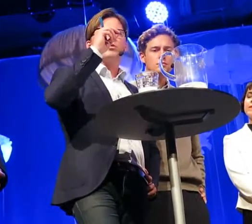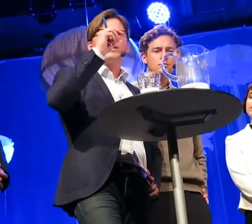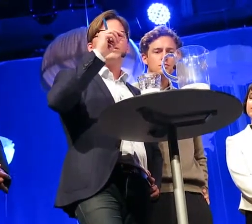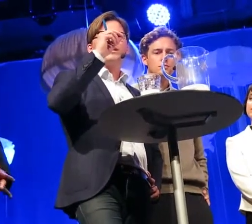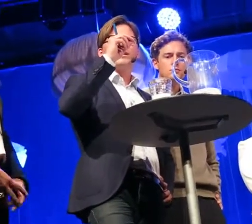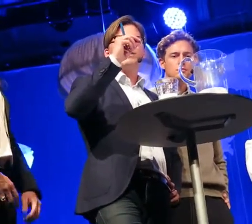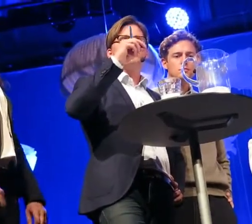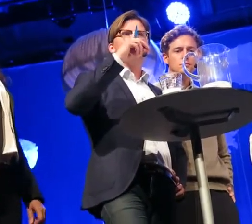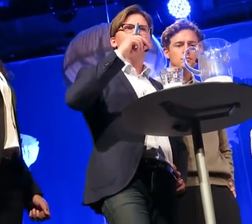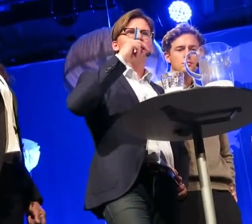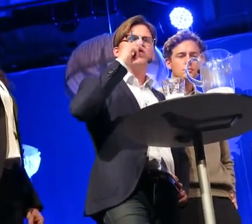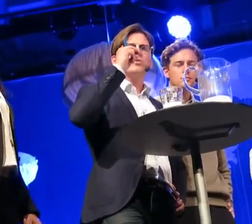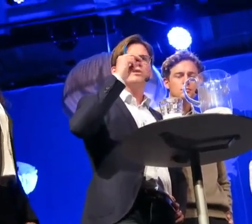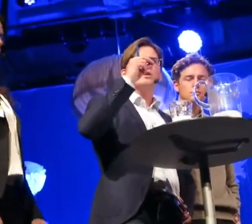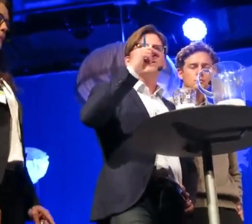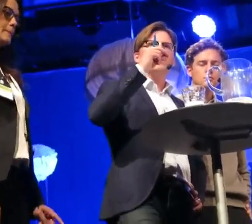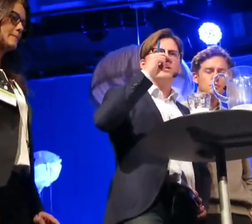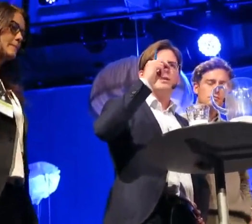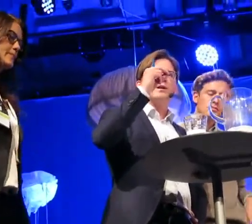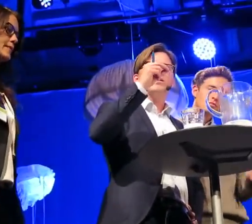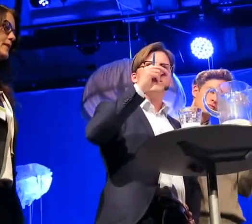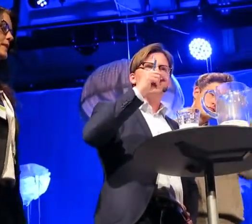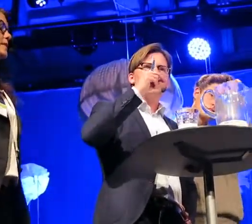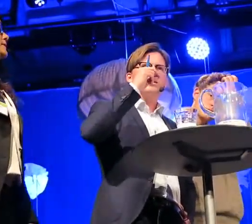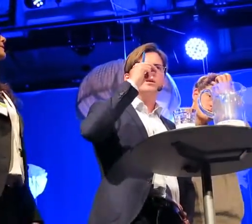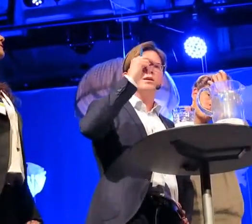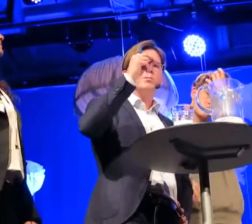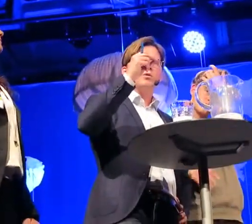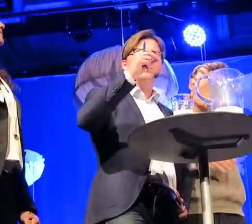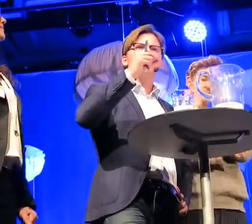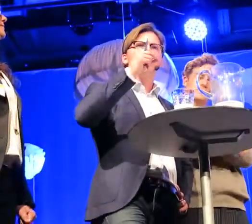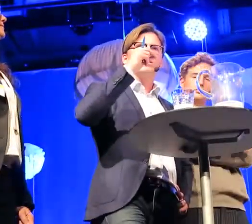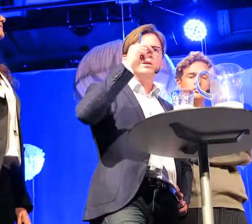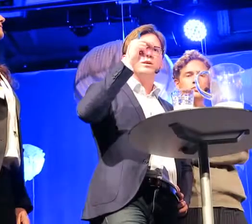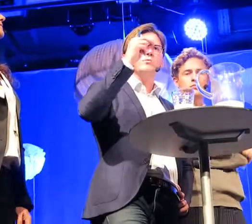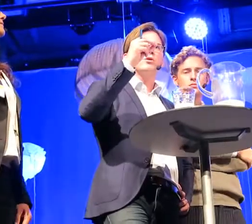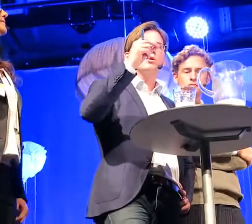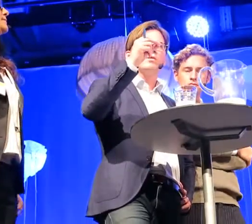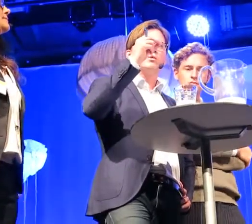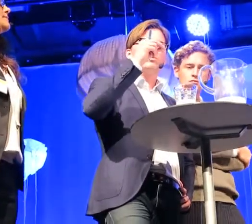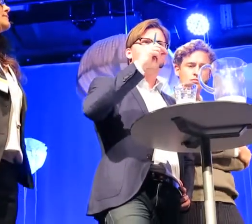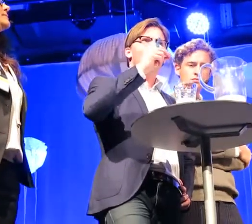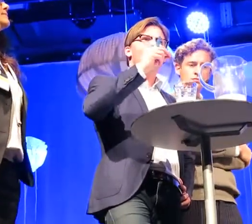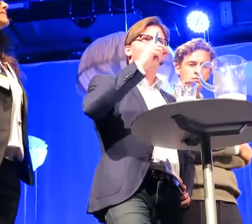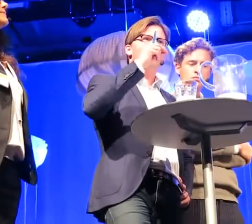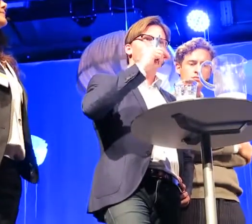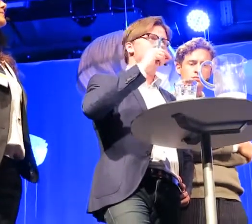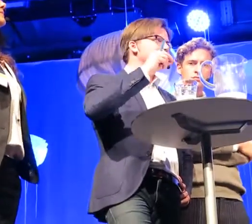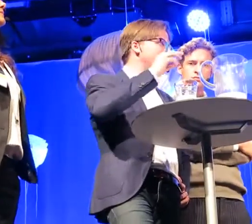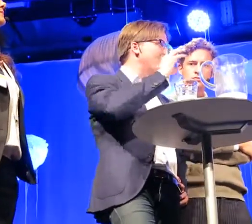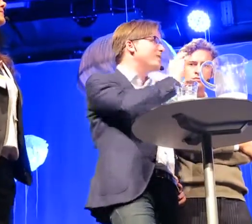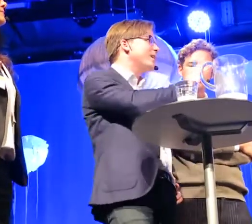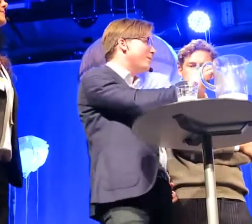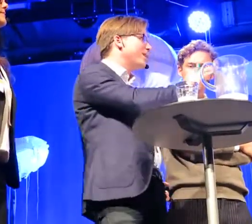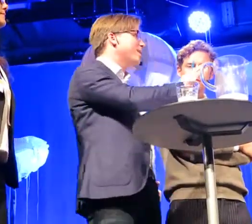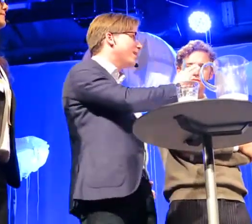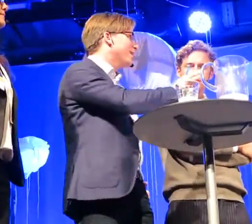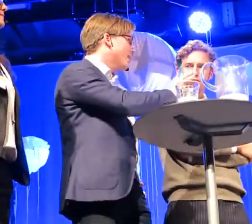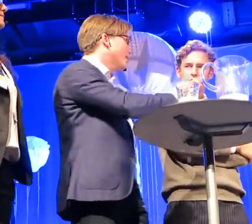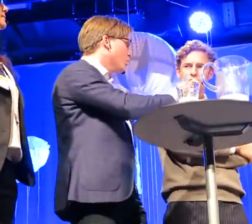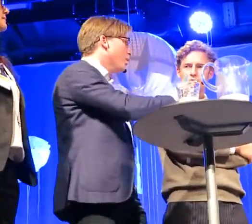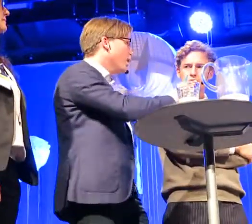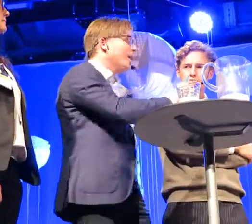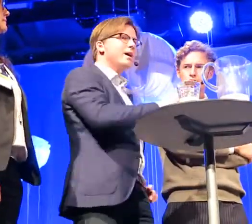Jag vet inte som motsatskärringar, va? Men alltså grundläggande idén med demokrati, det är politiska partier som söker förtroende för olika åsikter. Sen fattar jag när